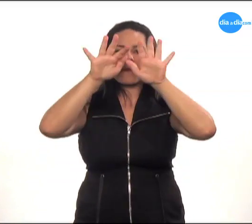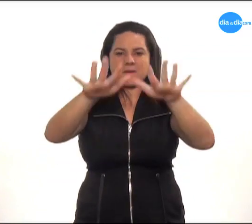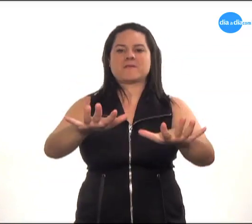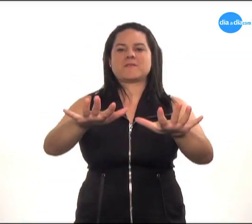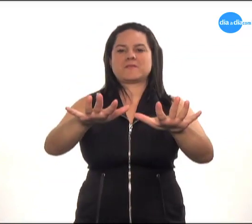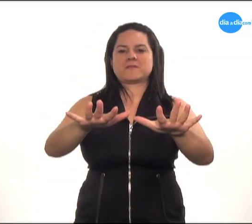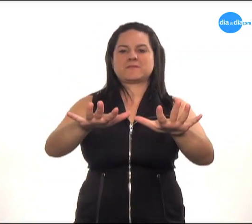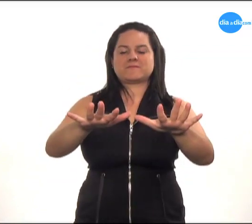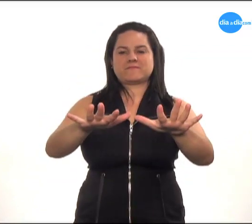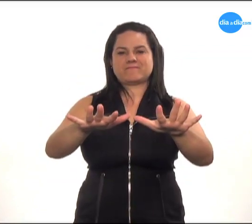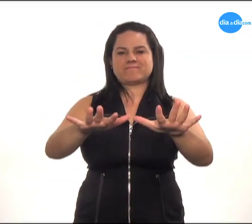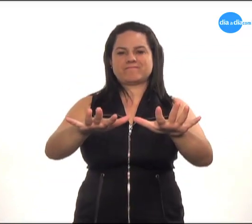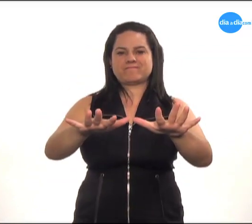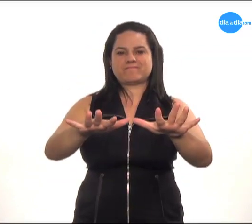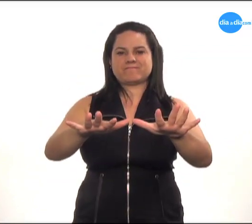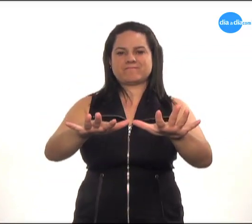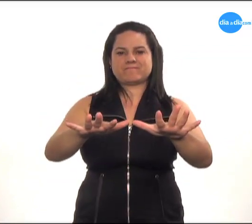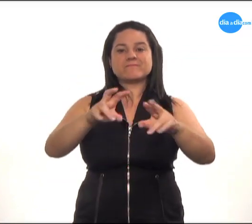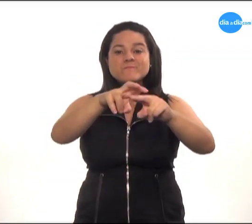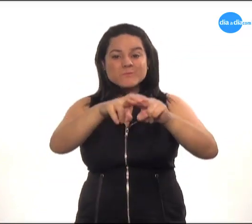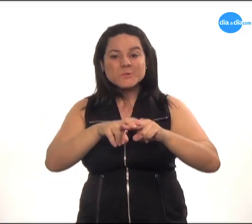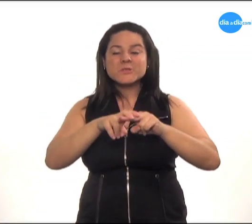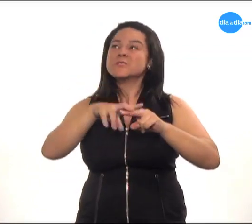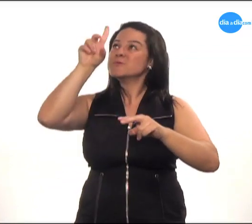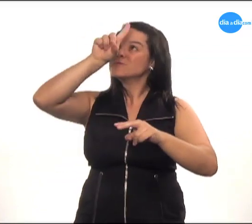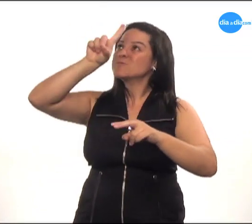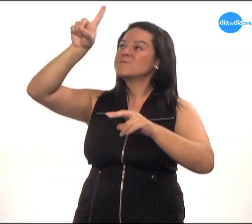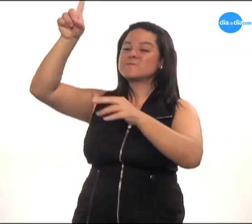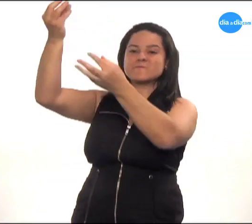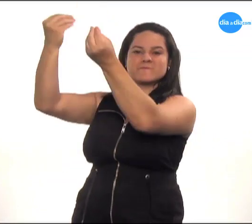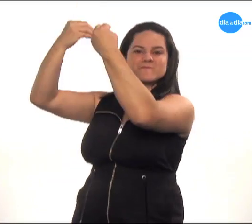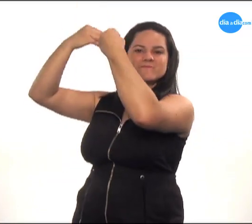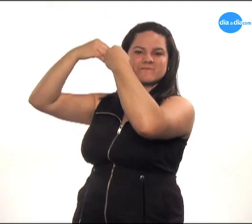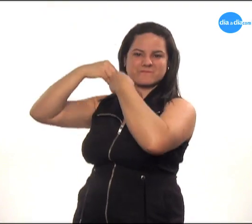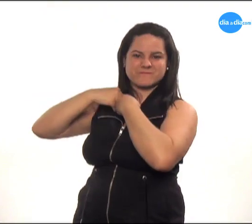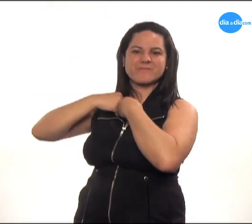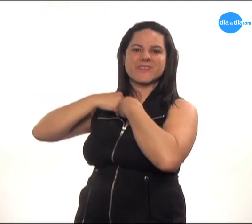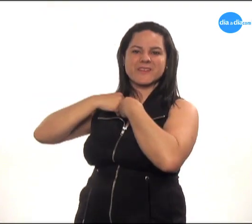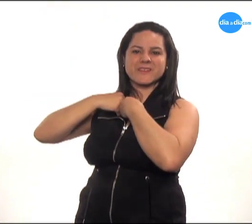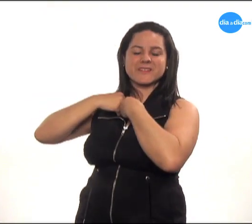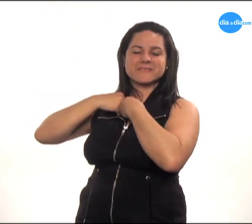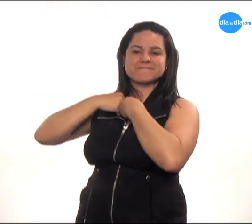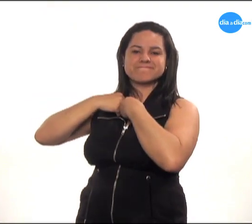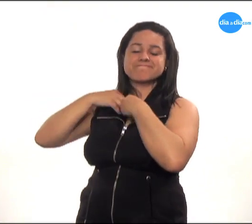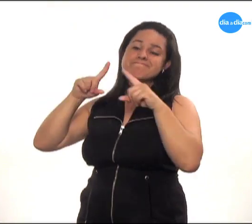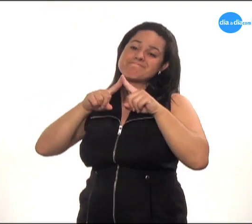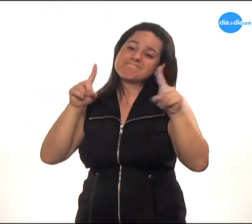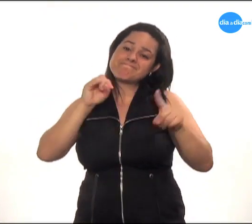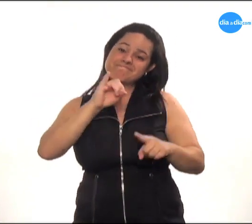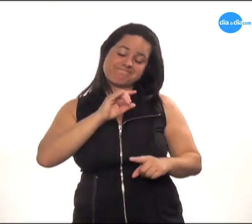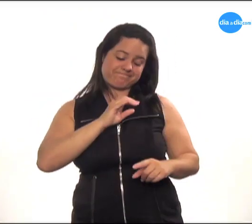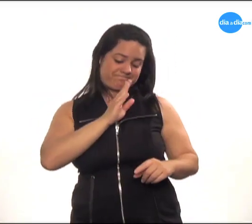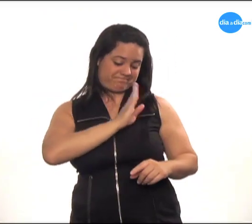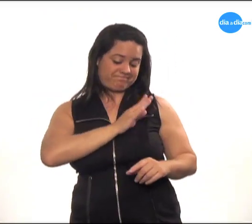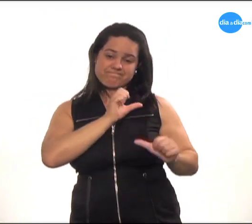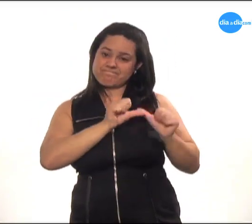E a gente não transforma em bênção. E enquanto o nosso coração não é transformado, a gente não pode